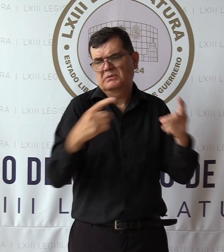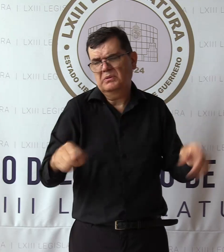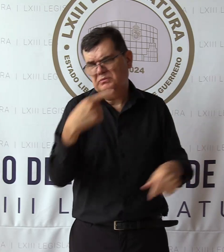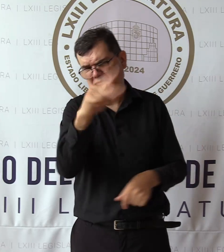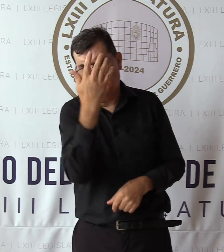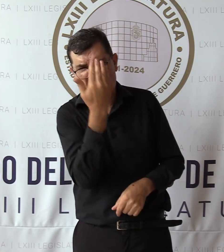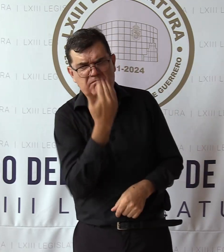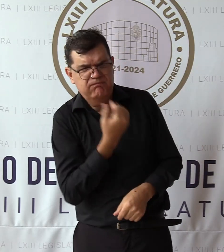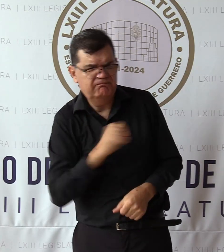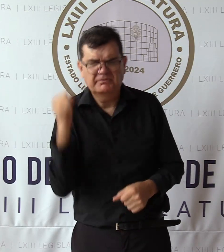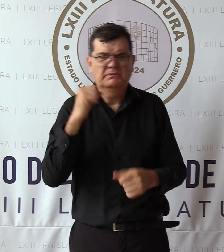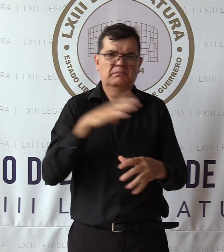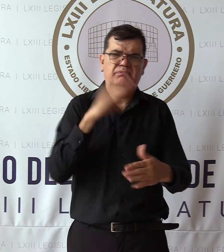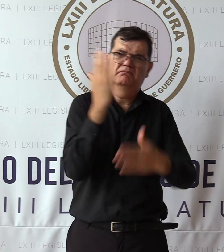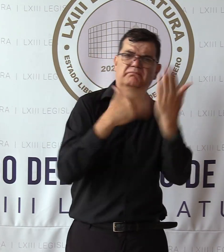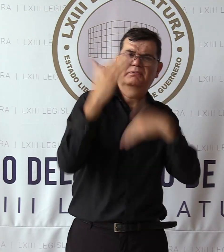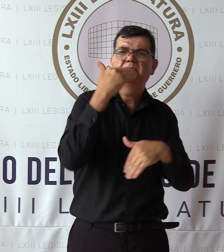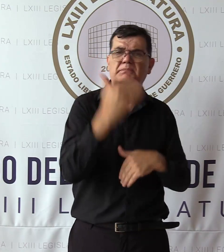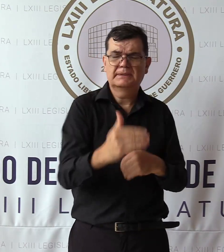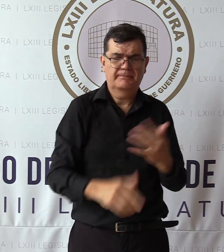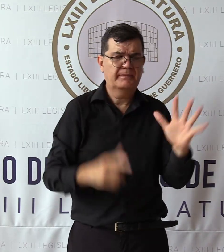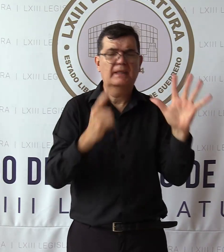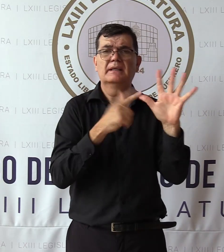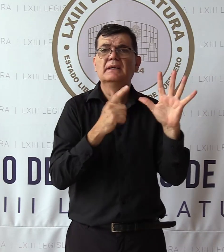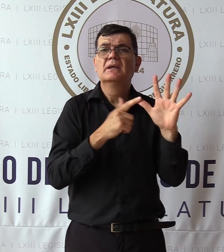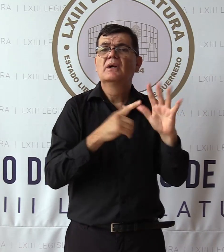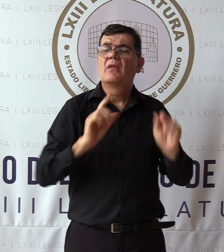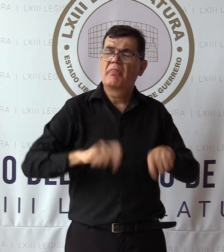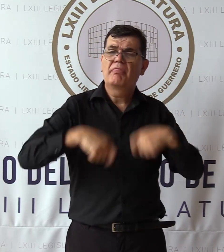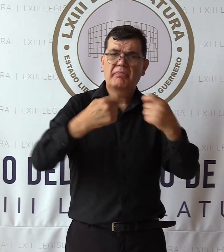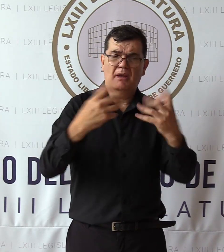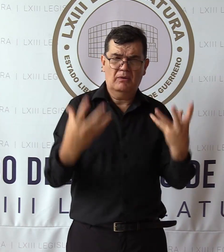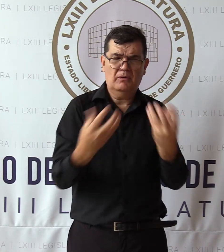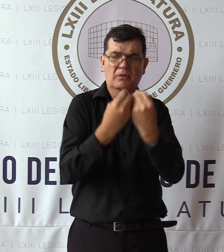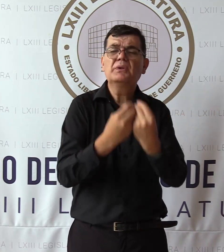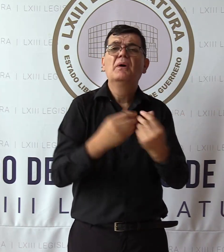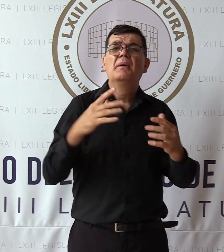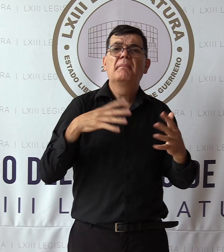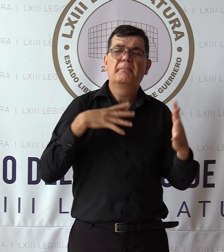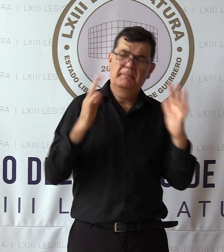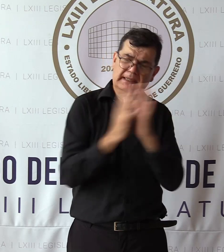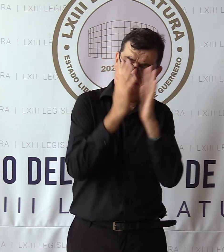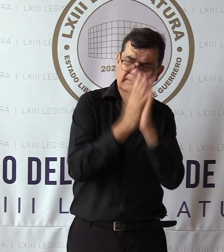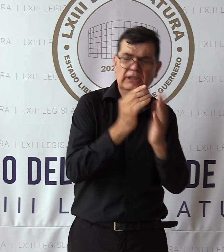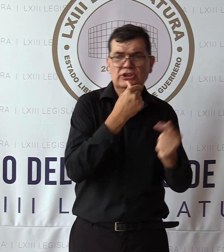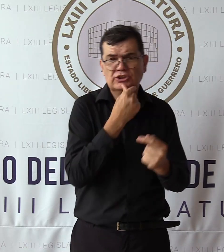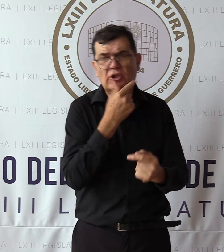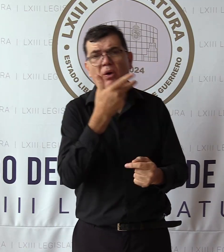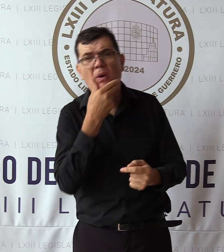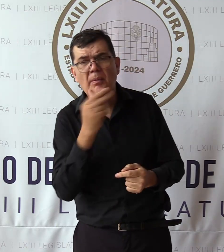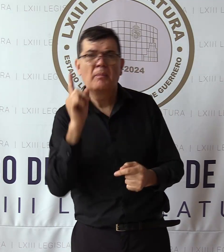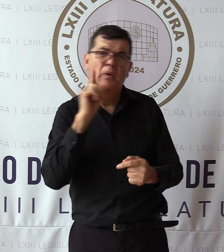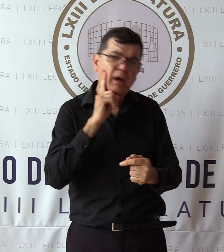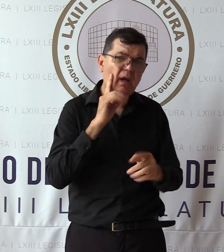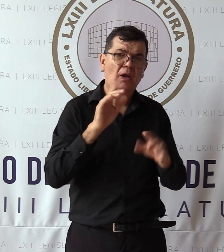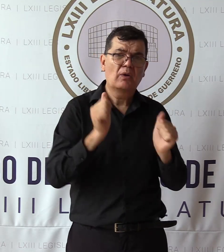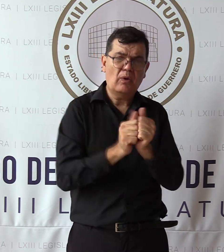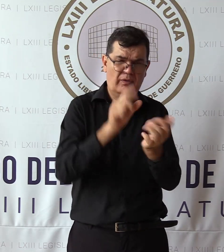de expresarse. 5. Favorecer la plena participación de las niñas, niños y adolescentes con discapacidad en su